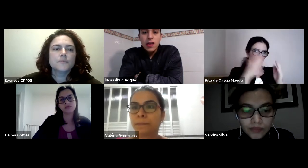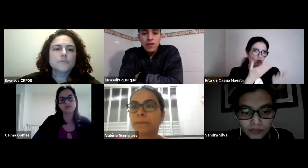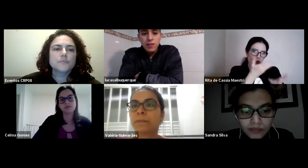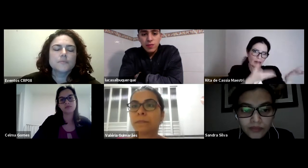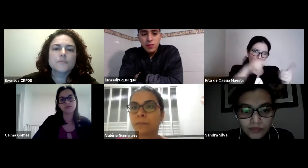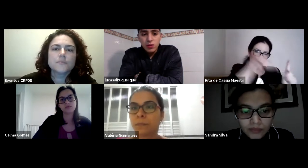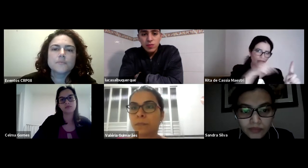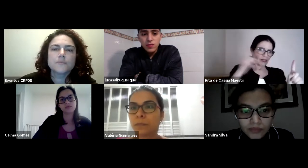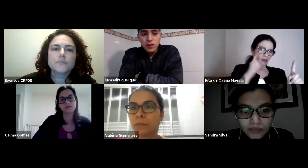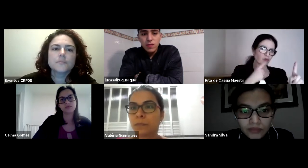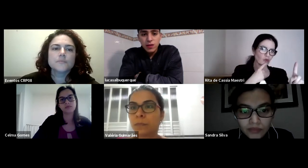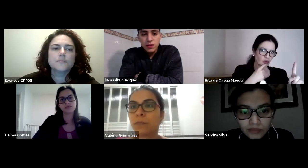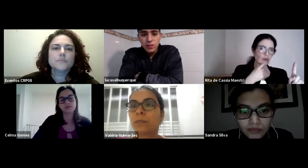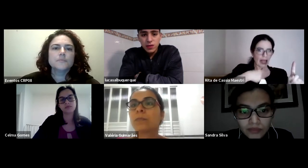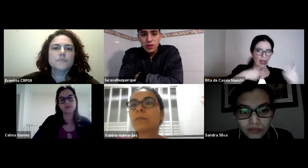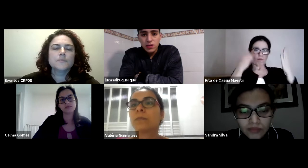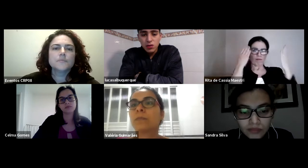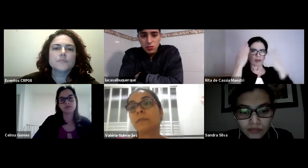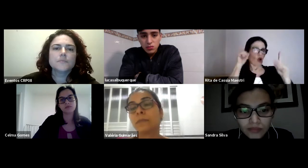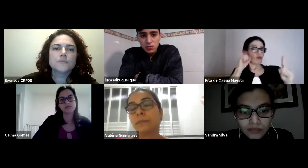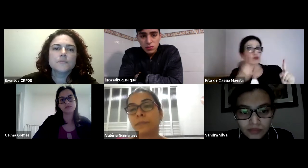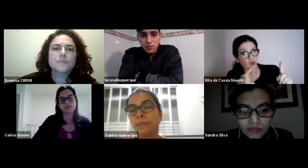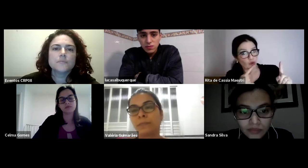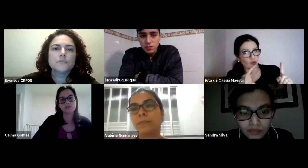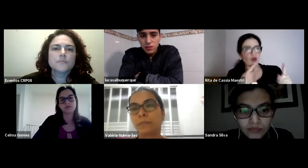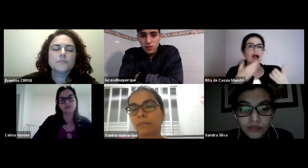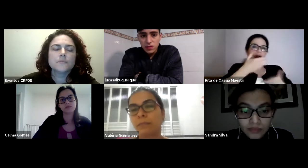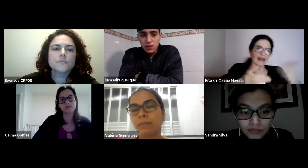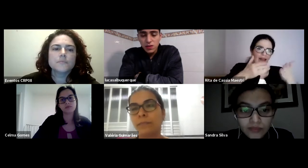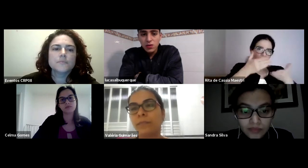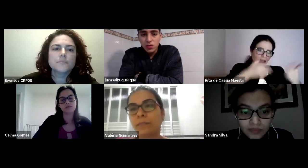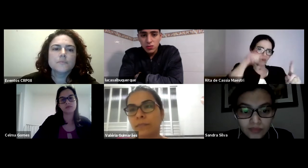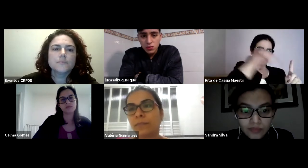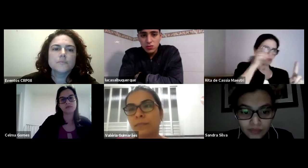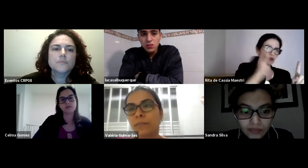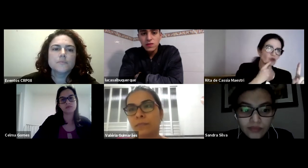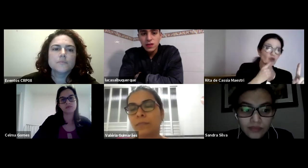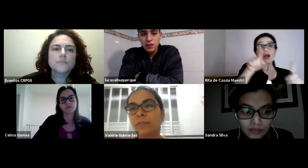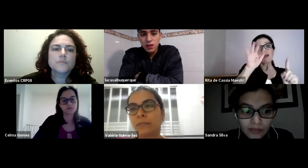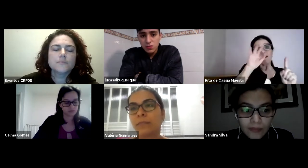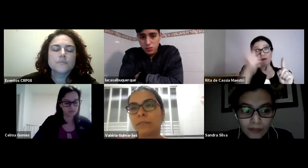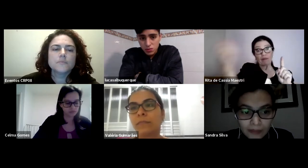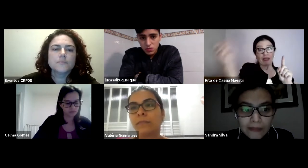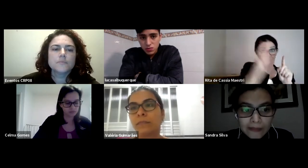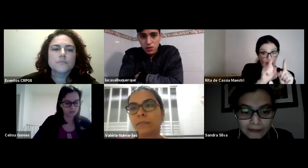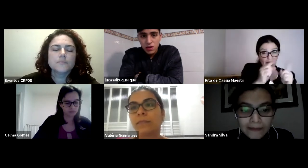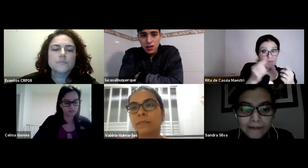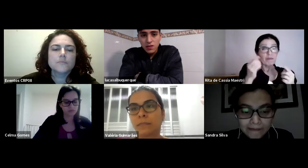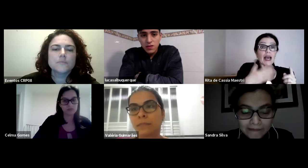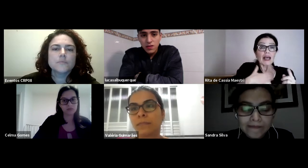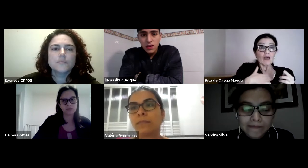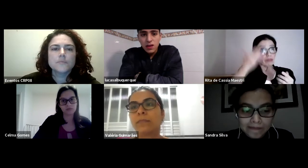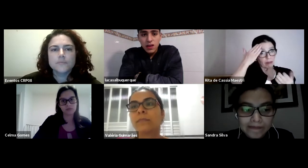buscar guiar a família para um outro profissional, para que você possa atender só o surdo. Você é o psicólogo do surdo, você atende o surdo.